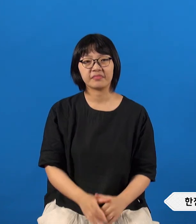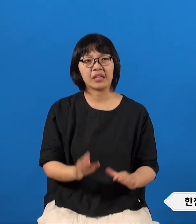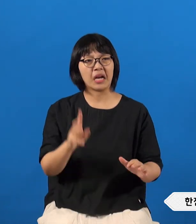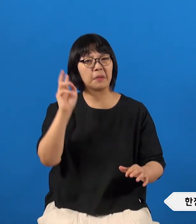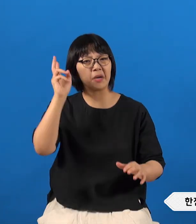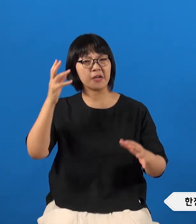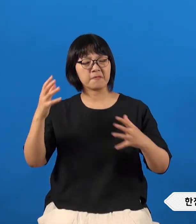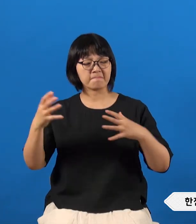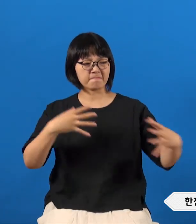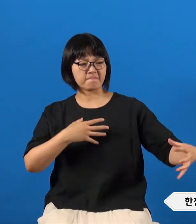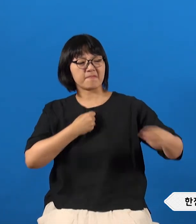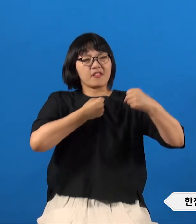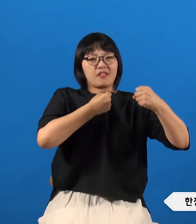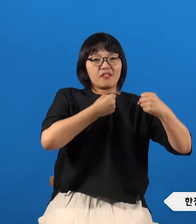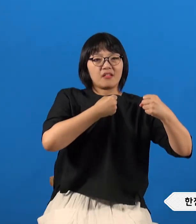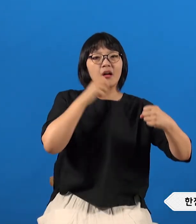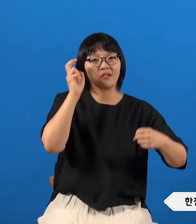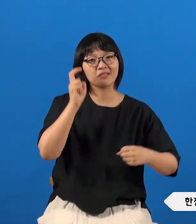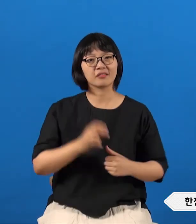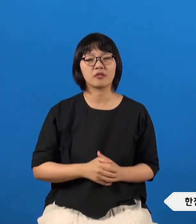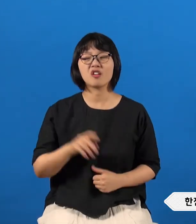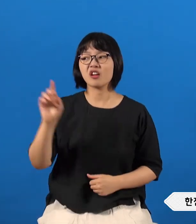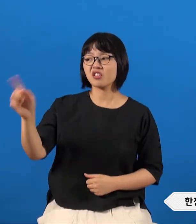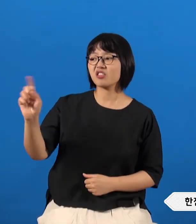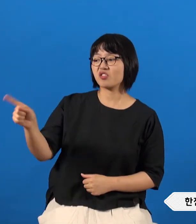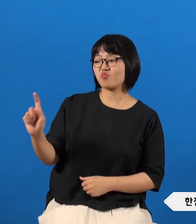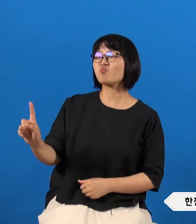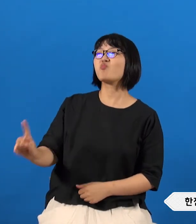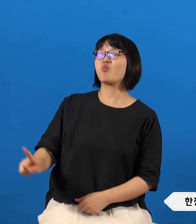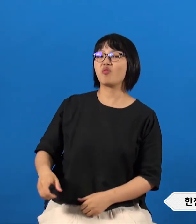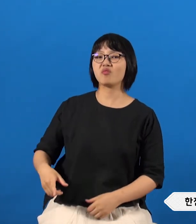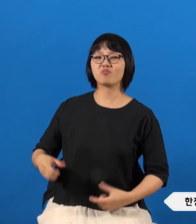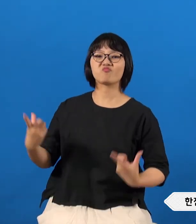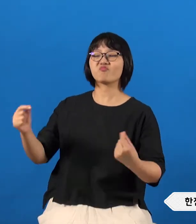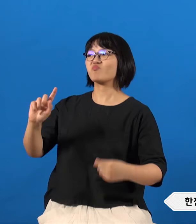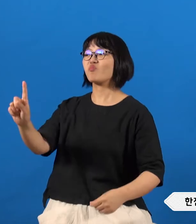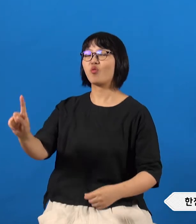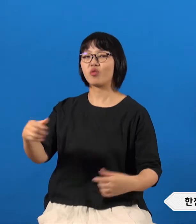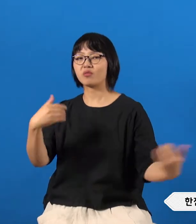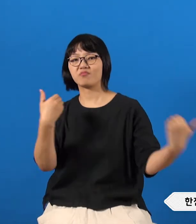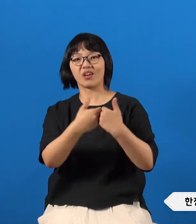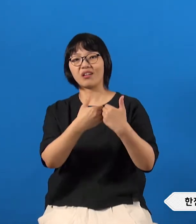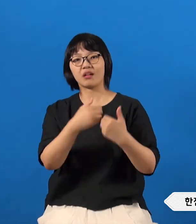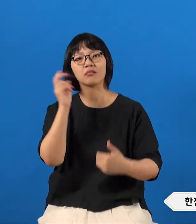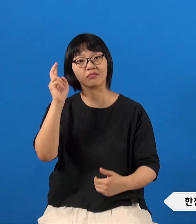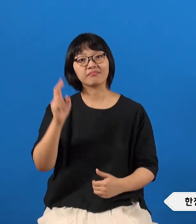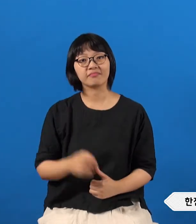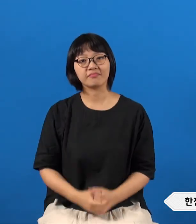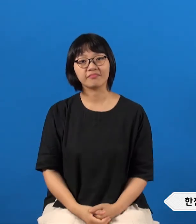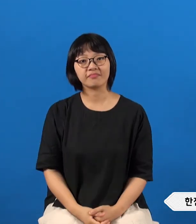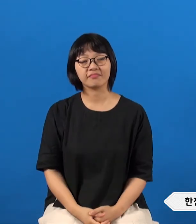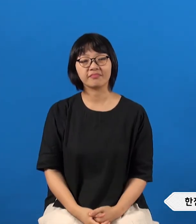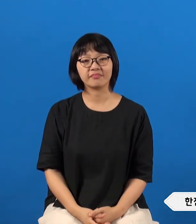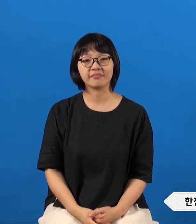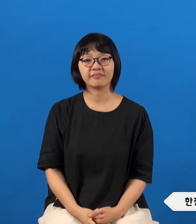그냥 당장 멱살부터 줄 것입니다. 너는 얼마나 잘났나? 그렇게 대들겠지요.